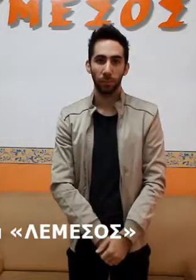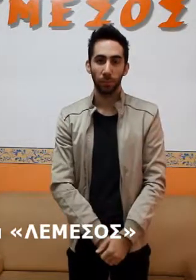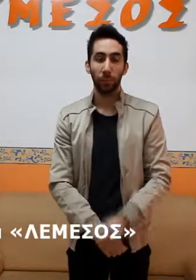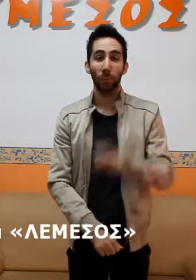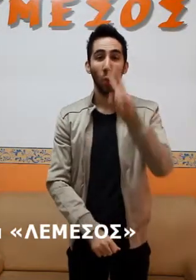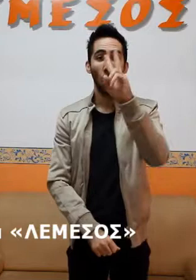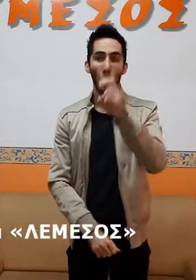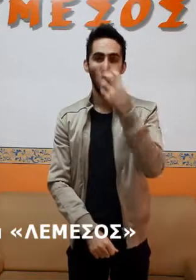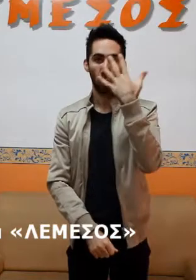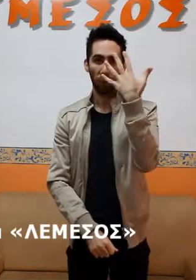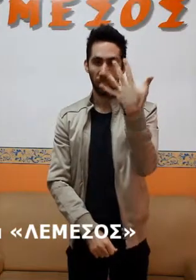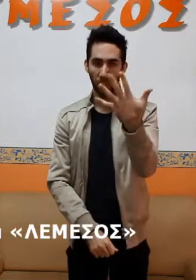25